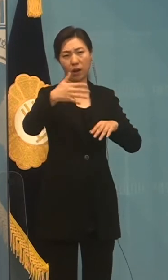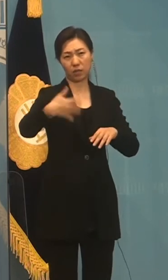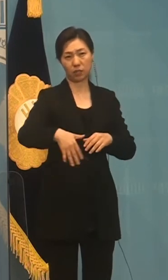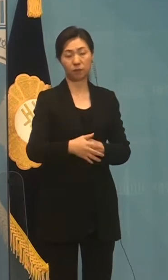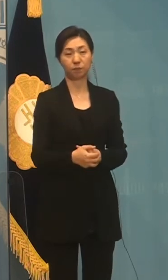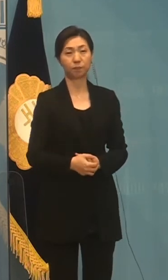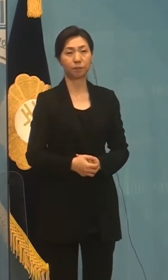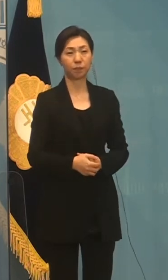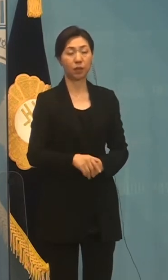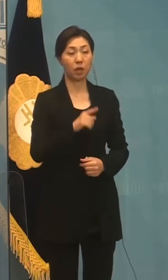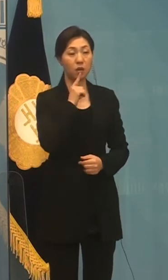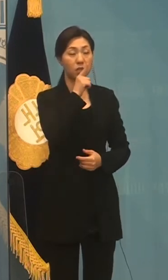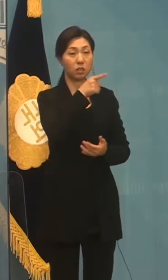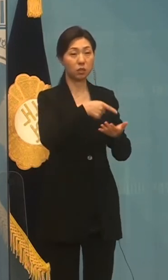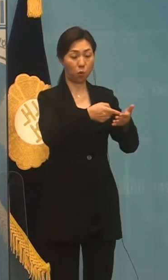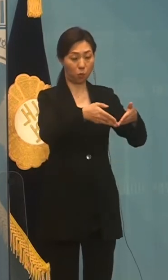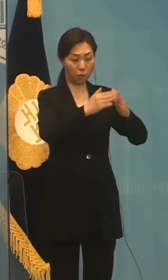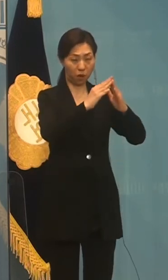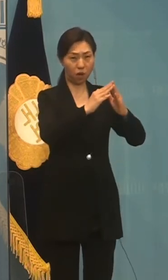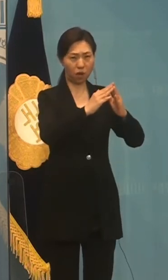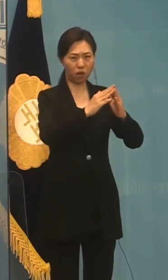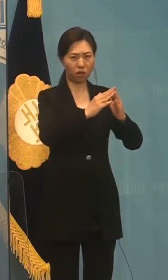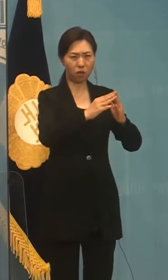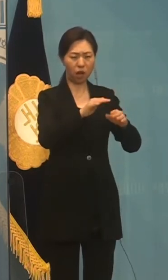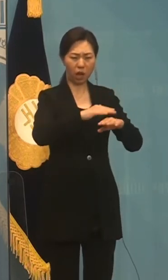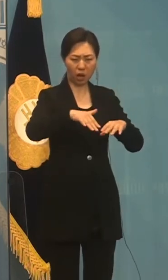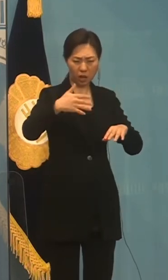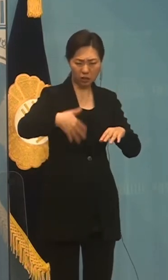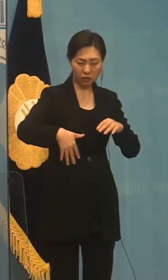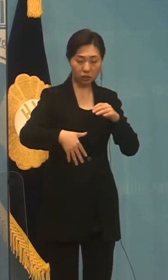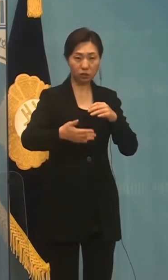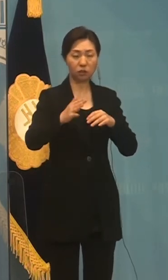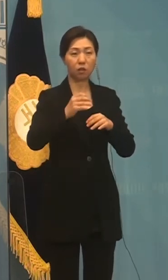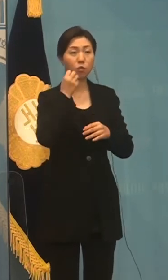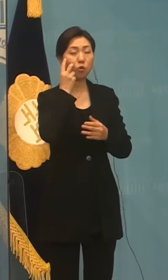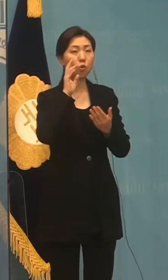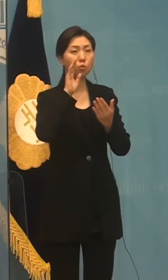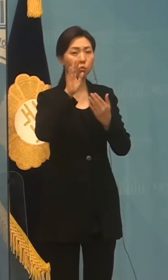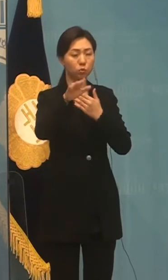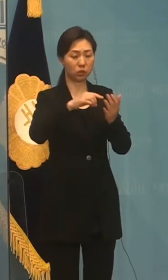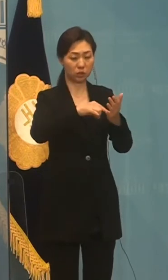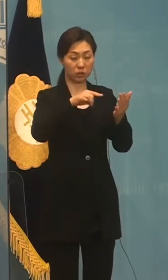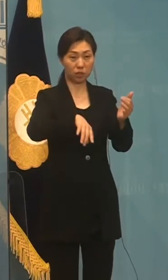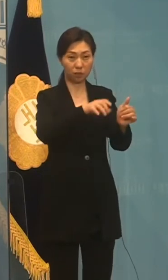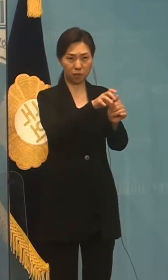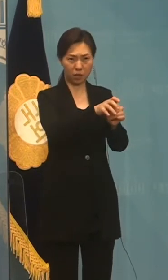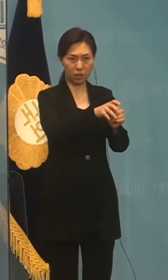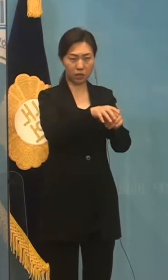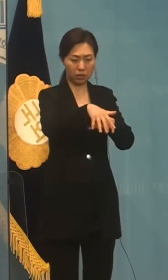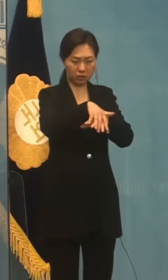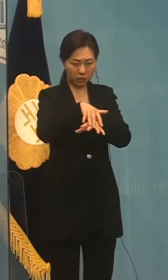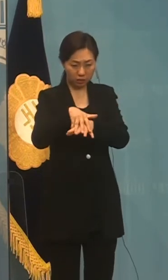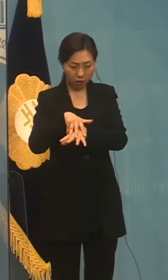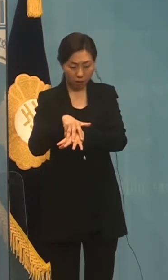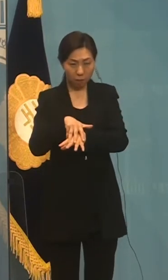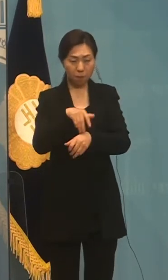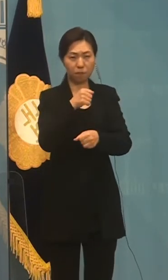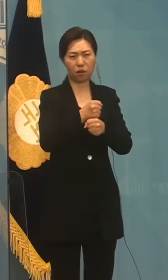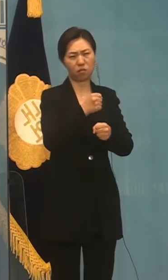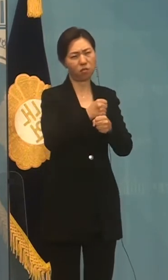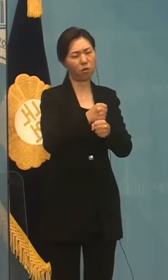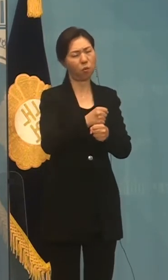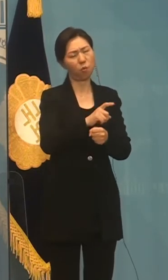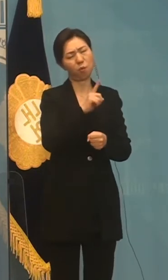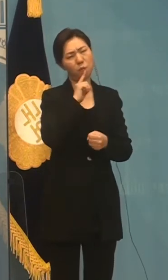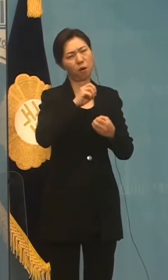신고 수리가 언제 될지도 모르는 상황에서 두 달 앞으로 다가온 과세를 위해 인프라를 구축하라는 것은 누가 봐도